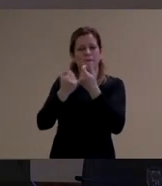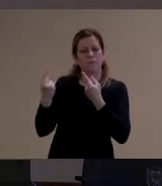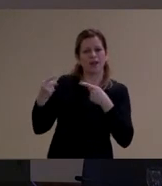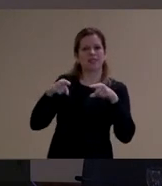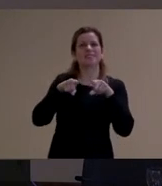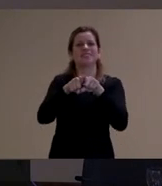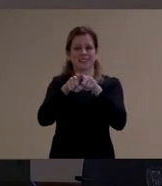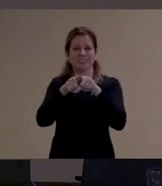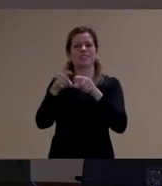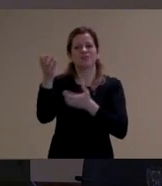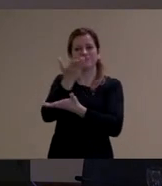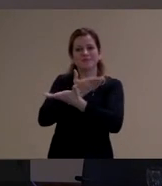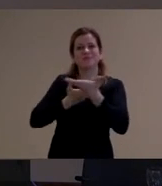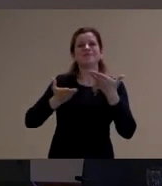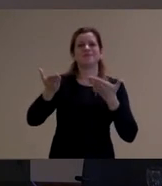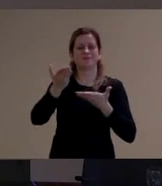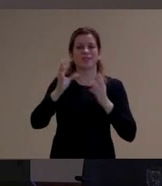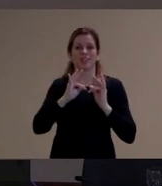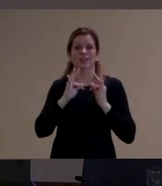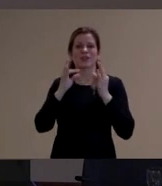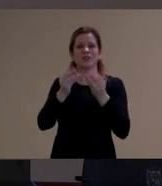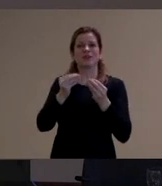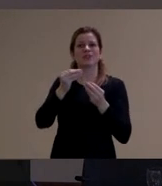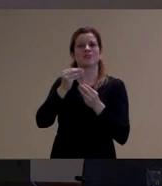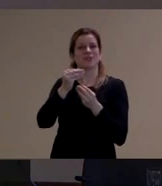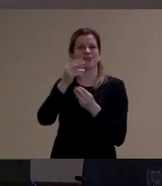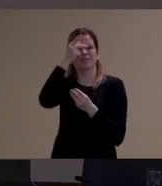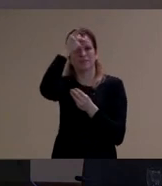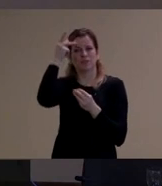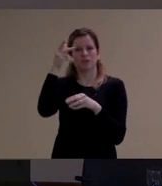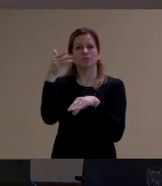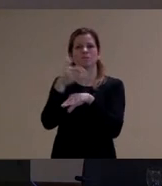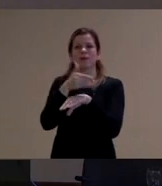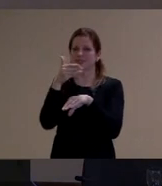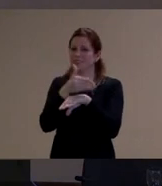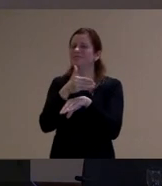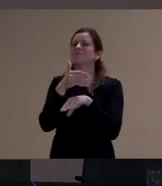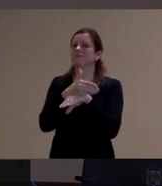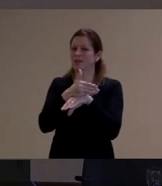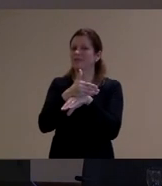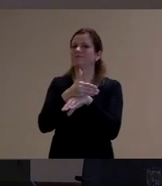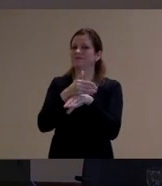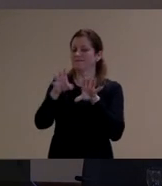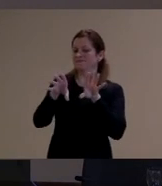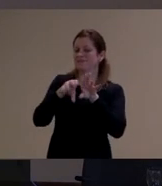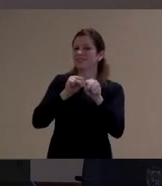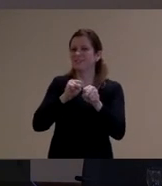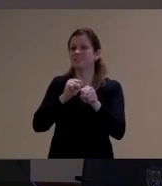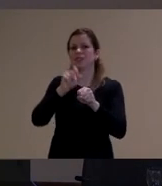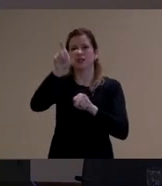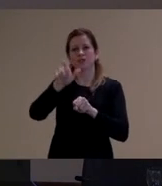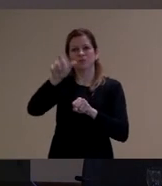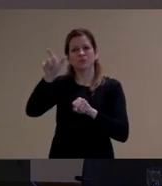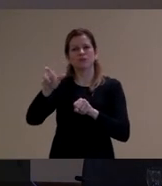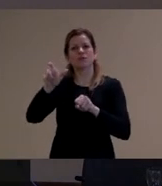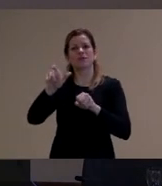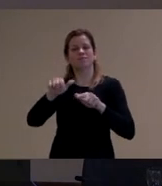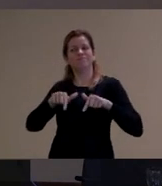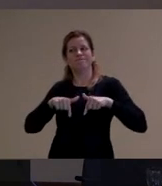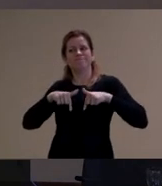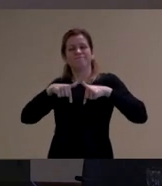colaborativo porque todas as pessoas que participaram dessa formação tiveram que buscar efetivo